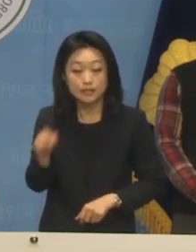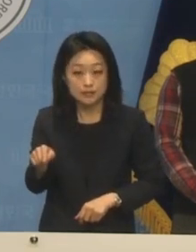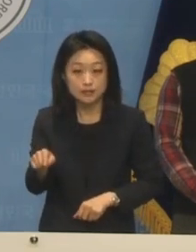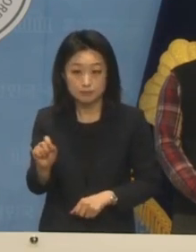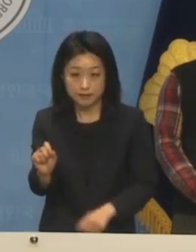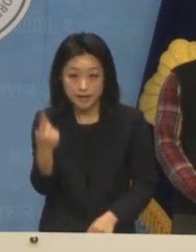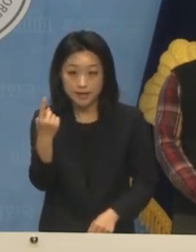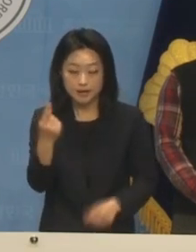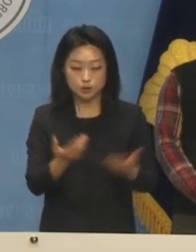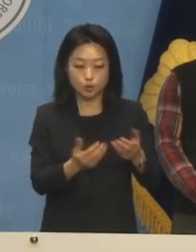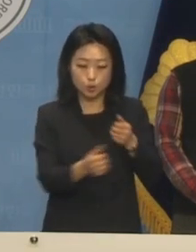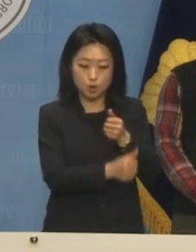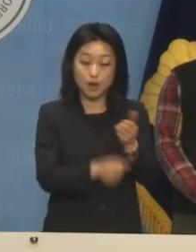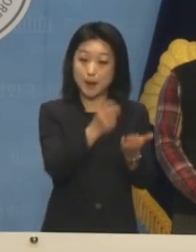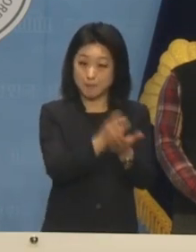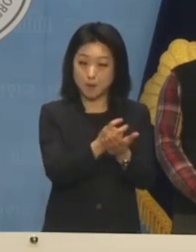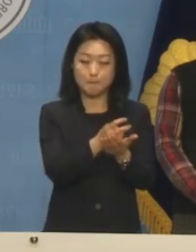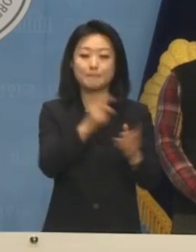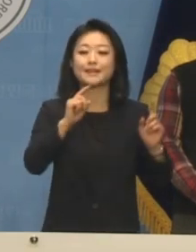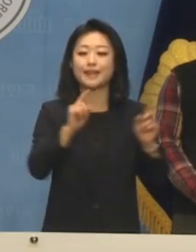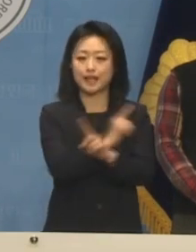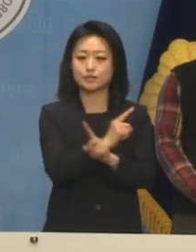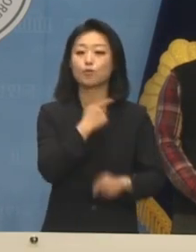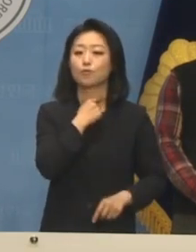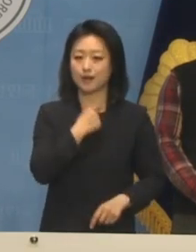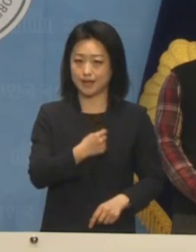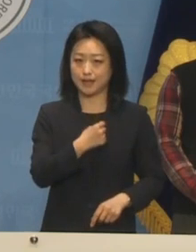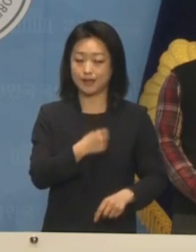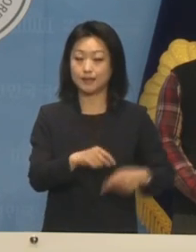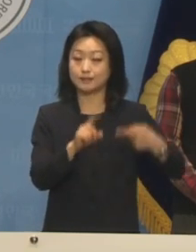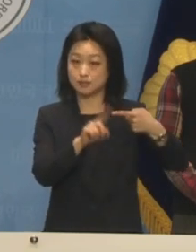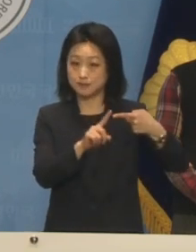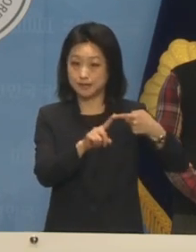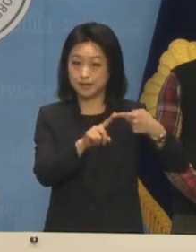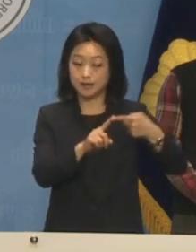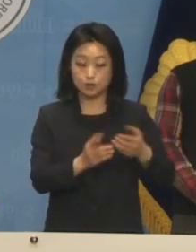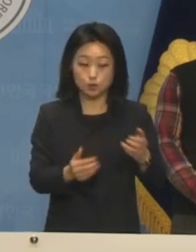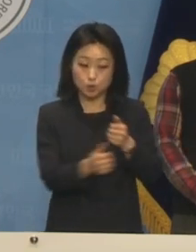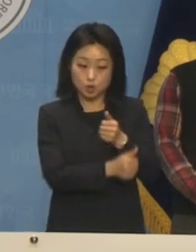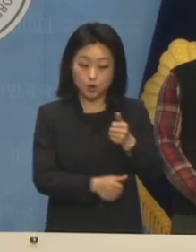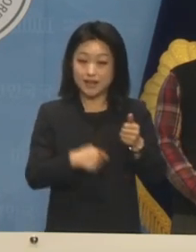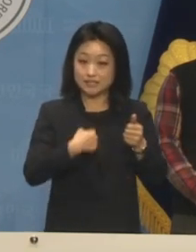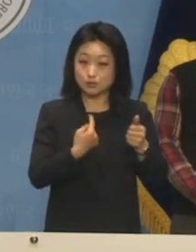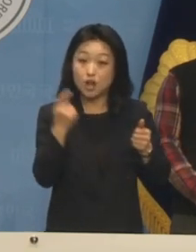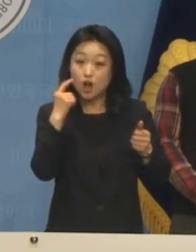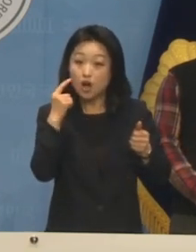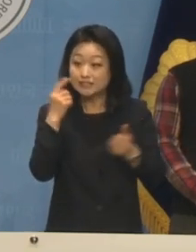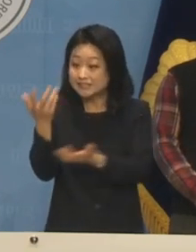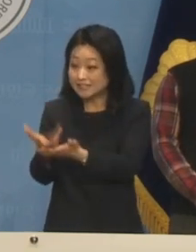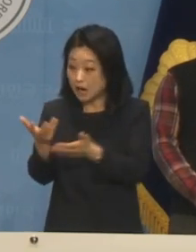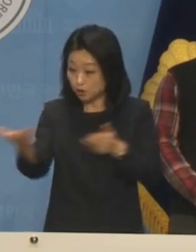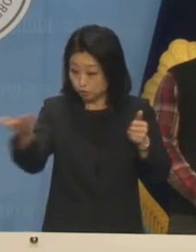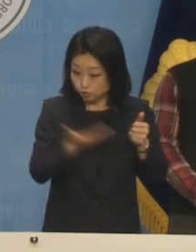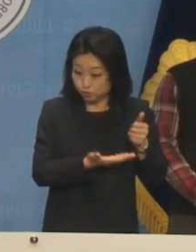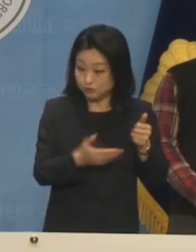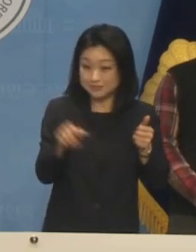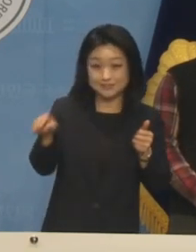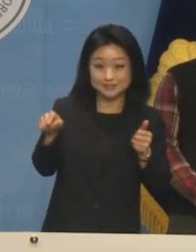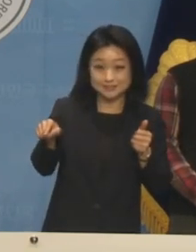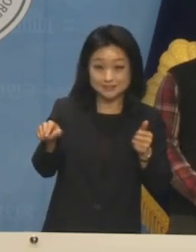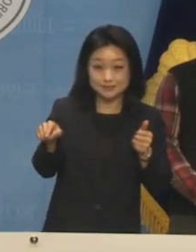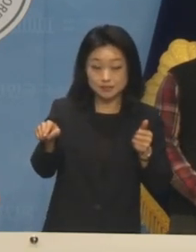위해 노동위원회법을 개정하려고 합니다. 첫째, 노동위원회 스스로 거짓의 자료들을 제출한 자에